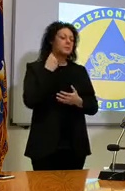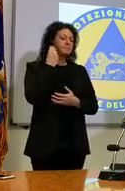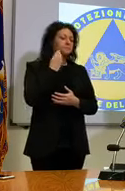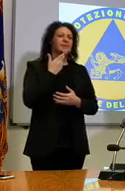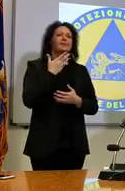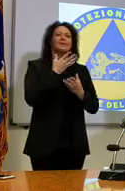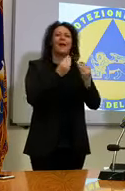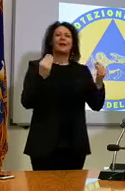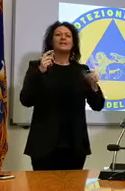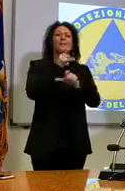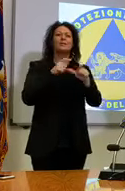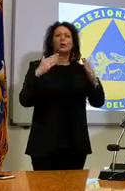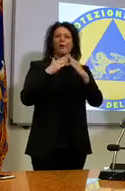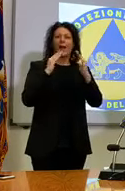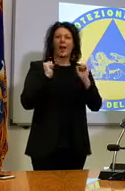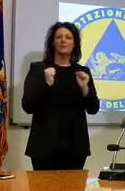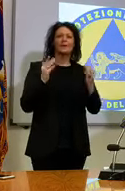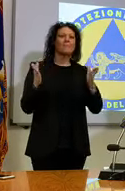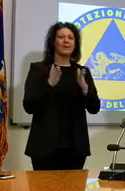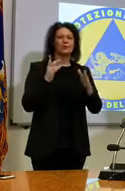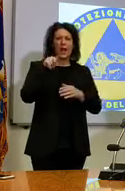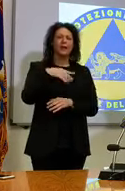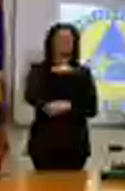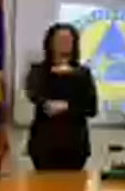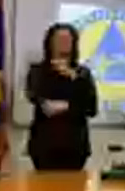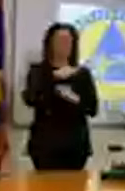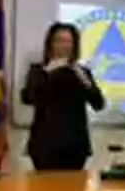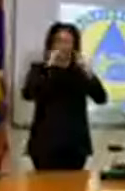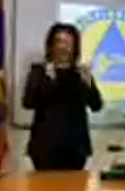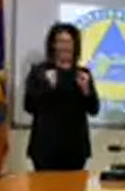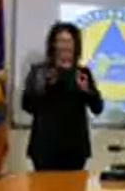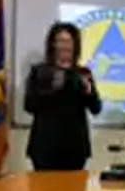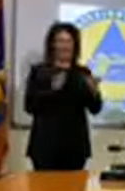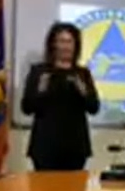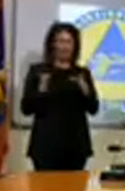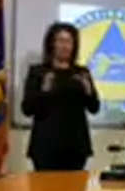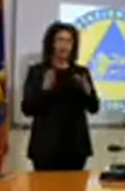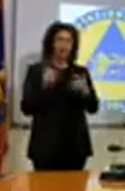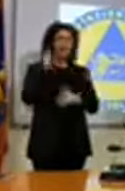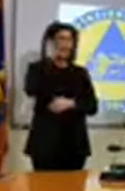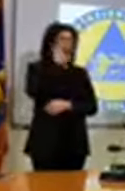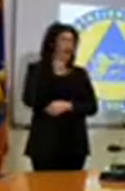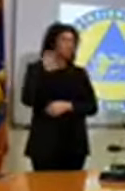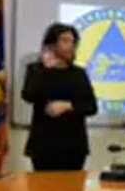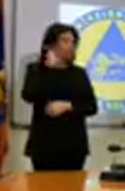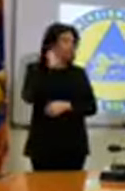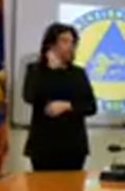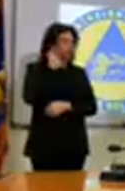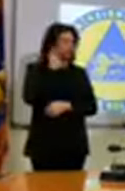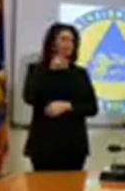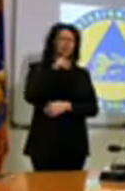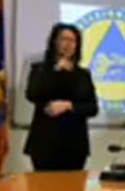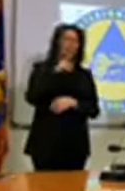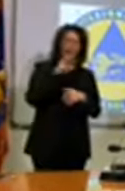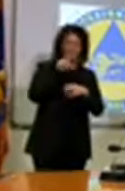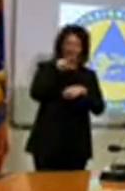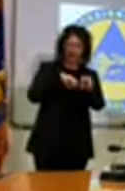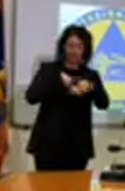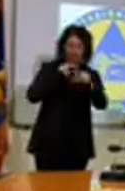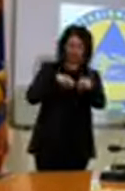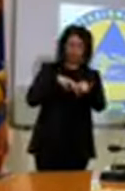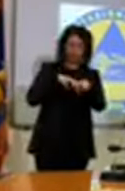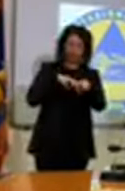studenti, eccetera, eccetera. Si può in qualche modo mettere la regione, dico, può diventare Stai parlando dell'agricoltura? agricoltura,